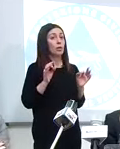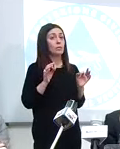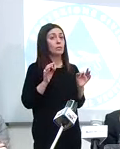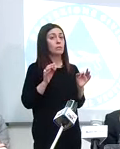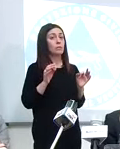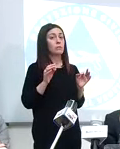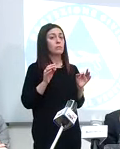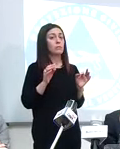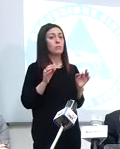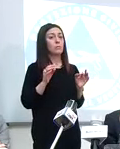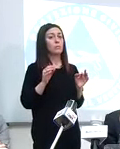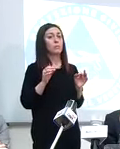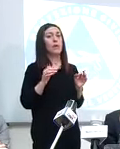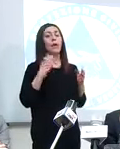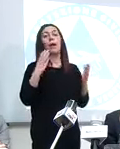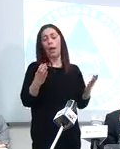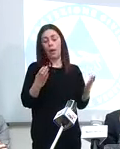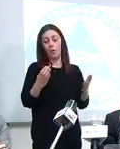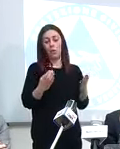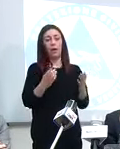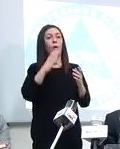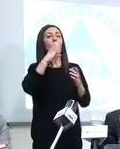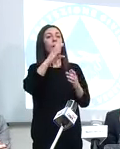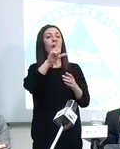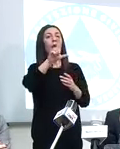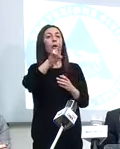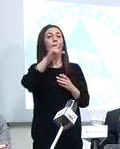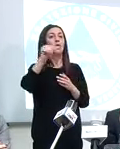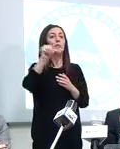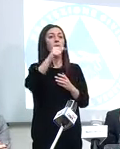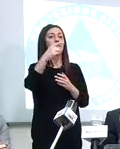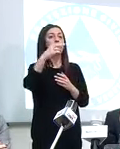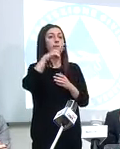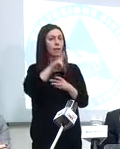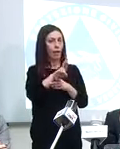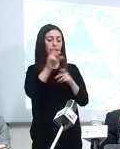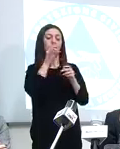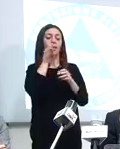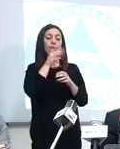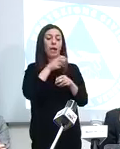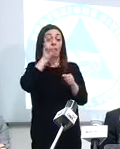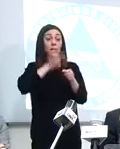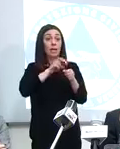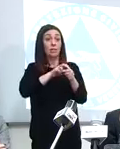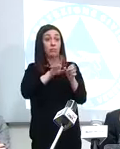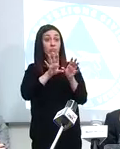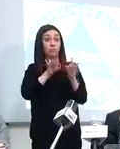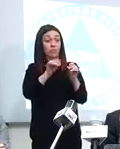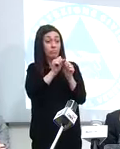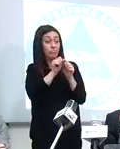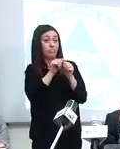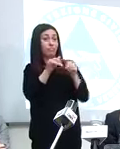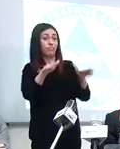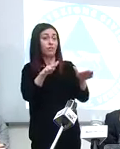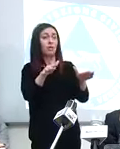cluster, basta che siano quattro persone in un reparto. Le dobbiamo prendere e spostare in un reparto Covid, non c'è niente da fare.